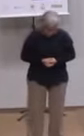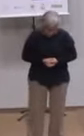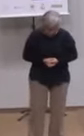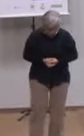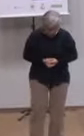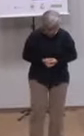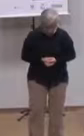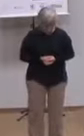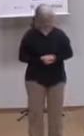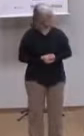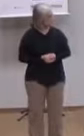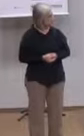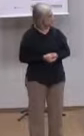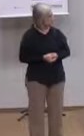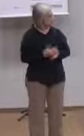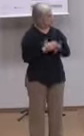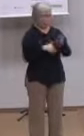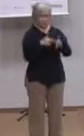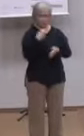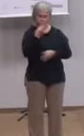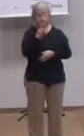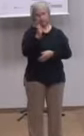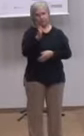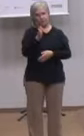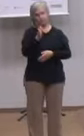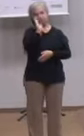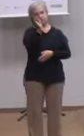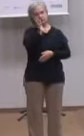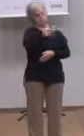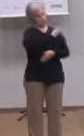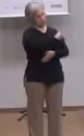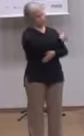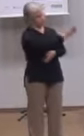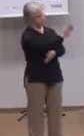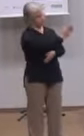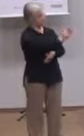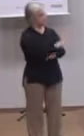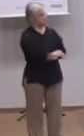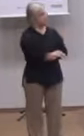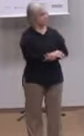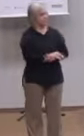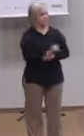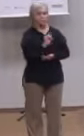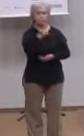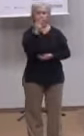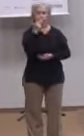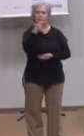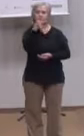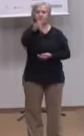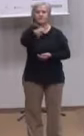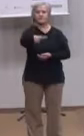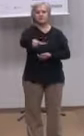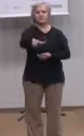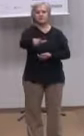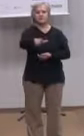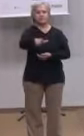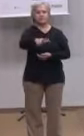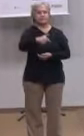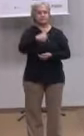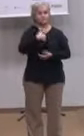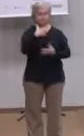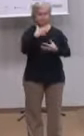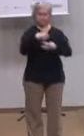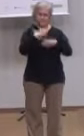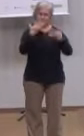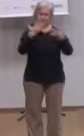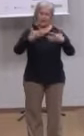Bom, tudo que eu gostaria de falar já foi falado. Então, quero apenas reafirmar a minha